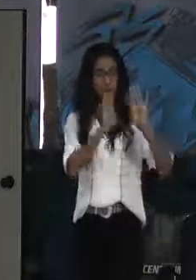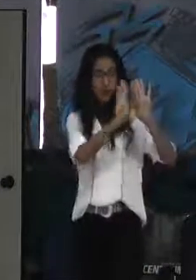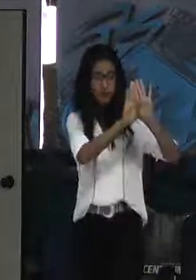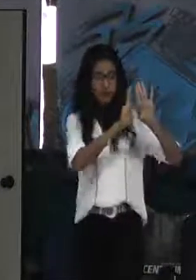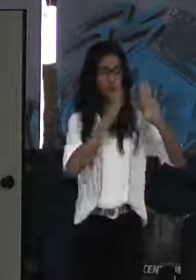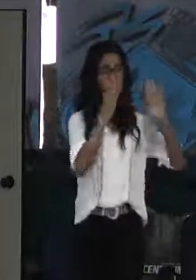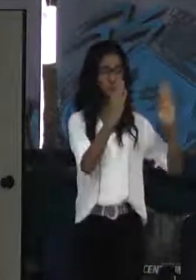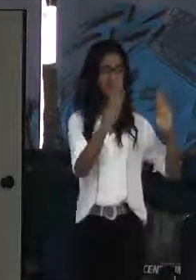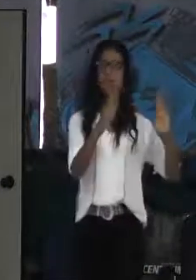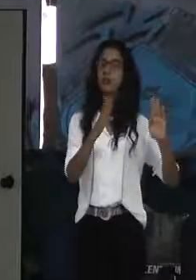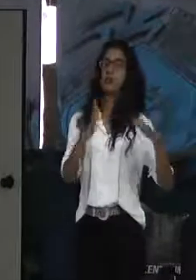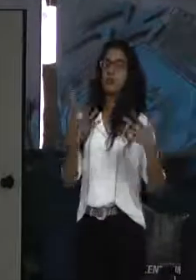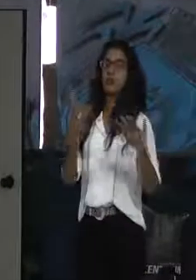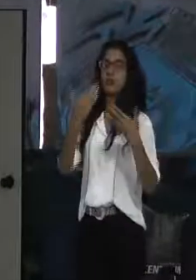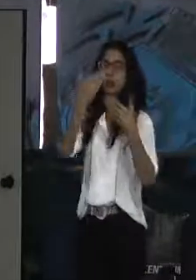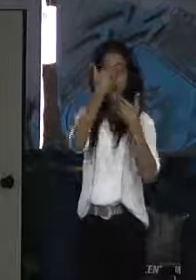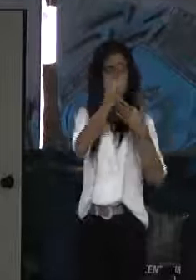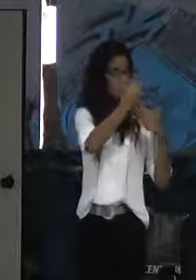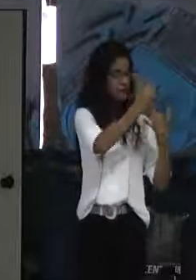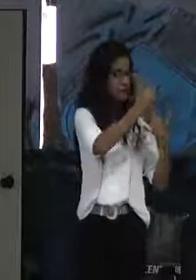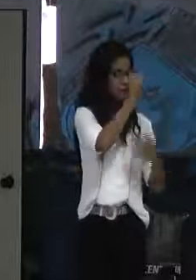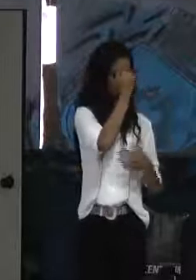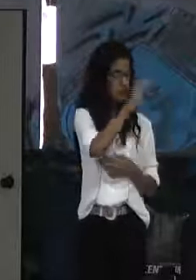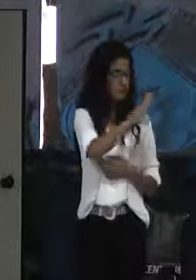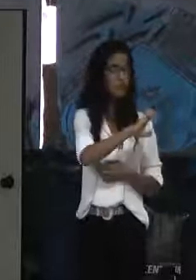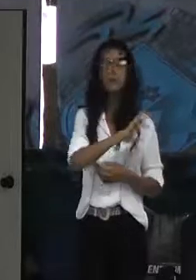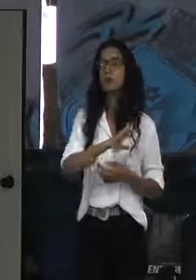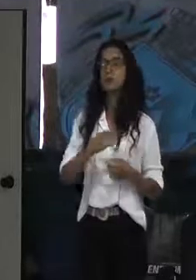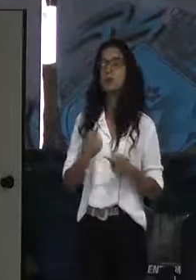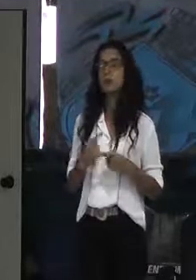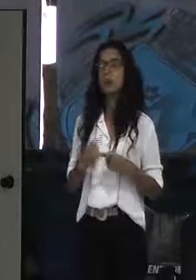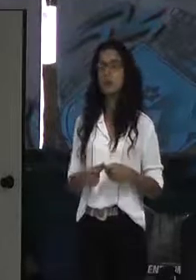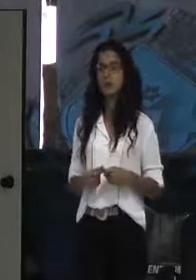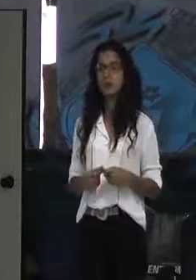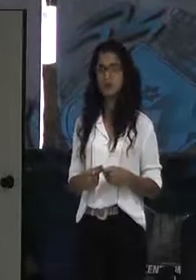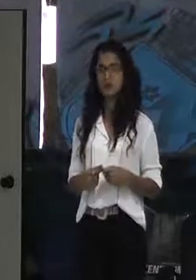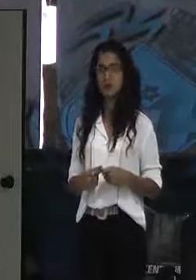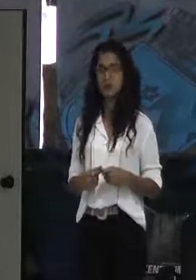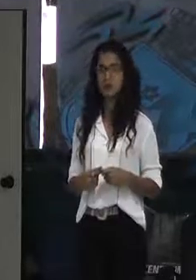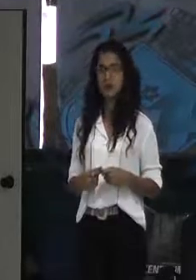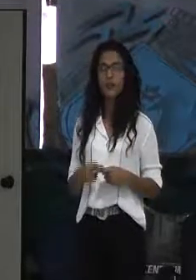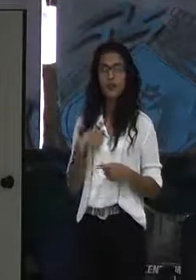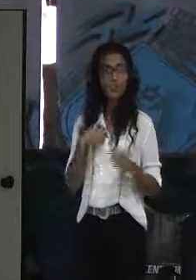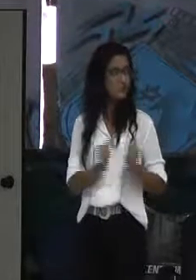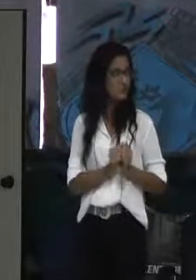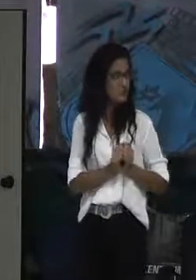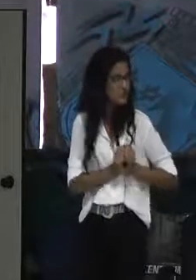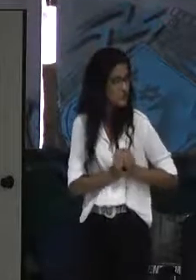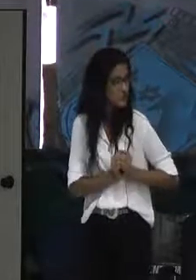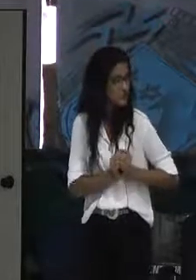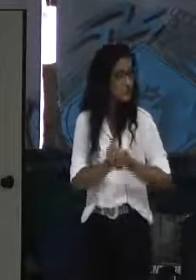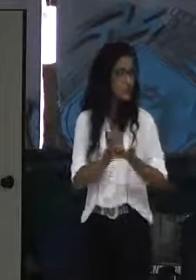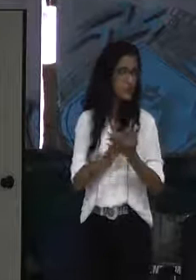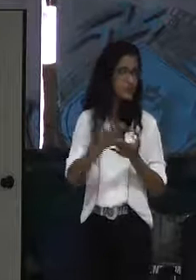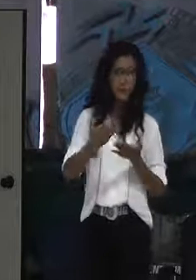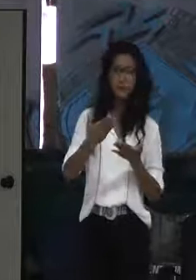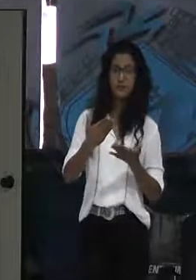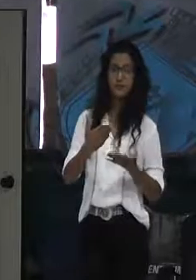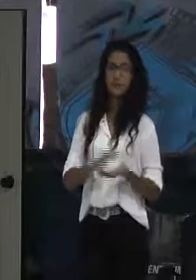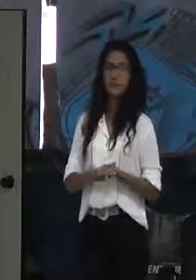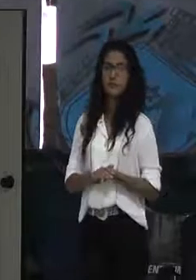esse agradecimento eu faço ao vereador Ivo Evangelista, porque é nosso companheiro desde as primeiras horas. Quando